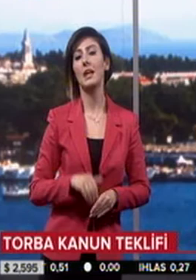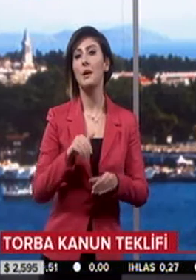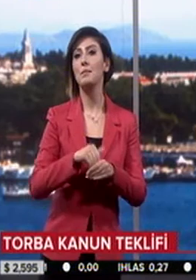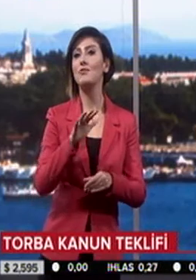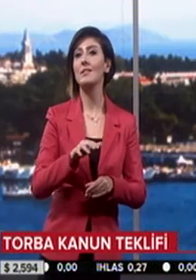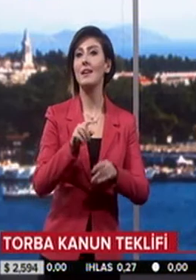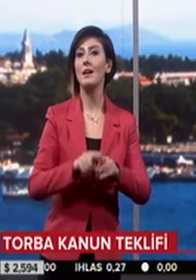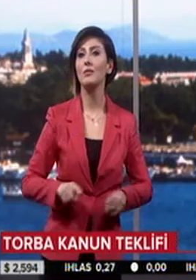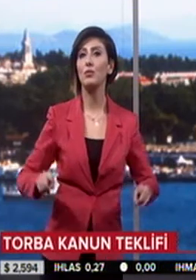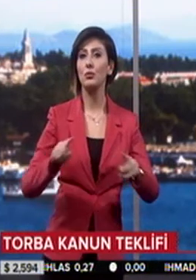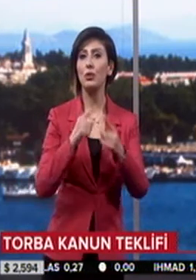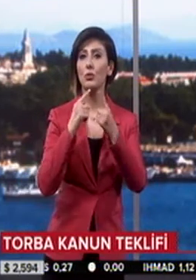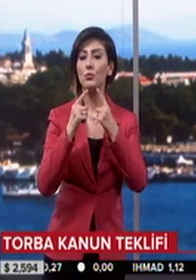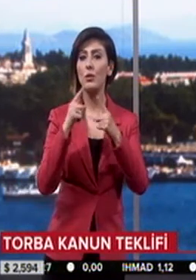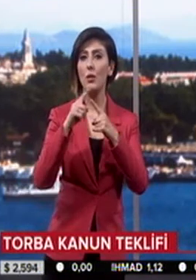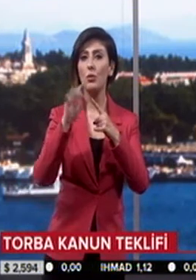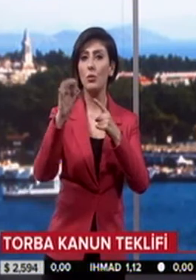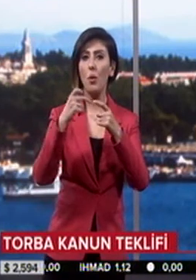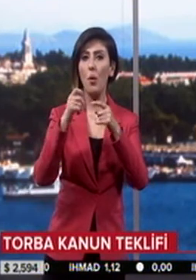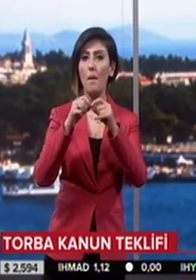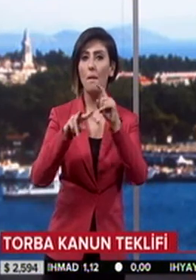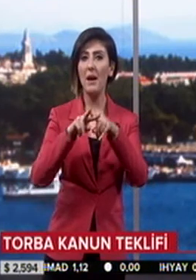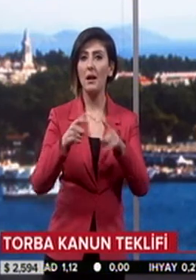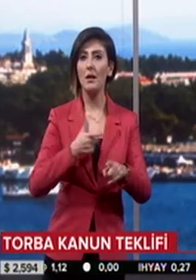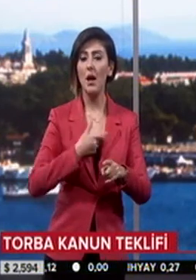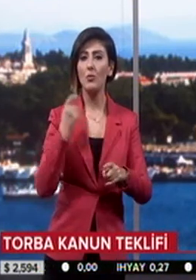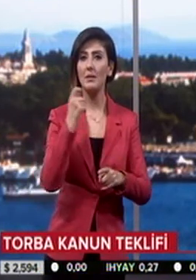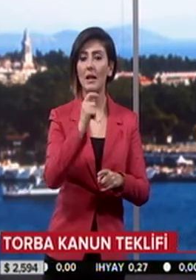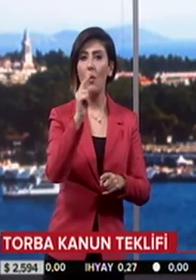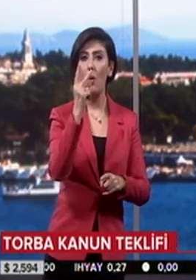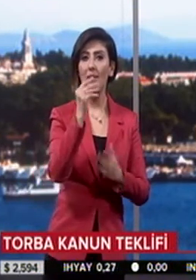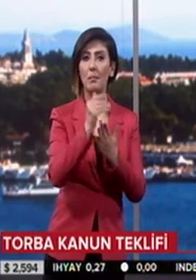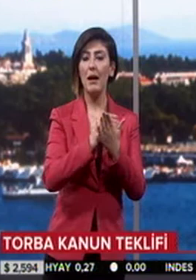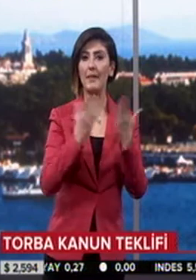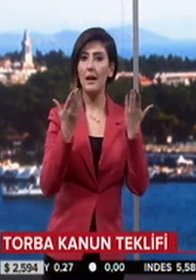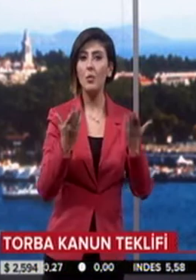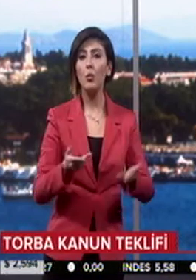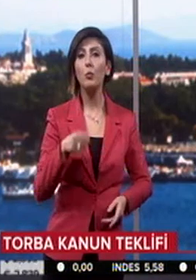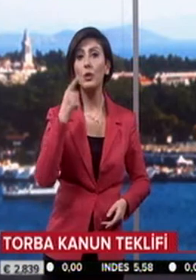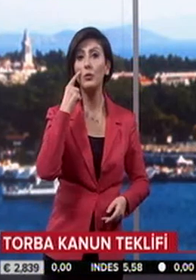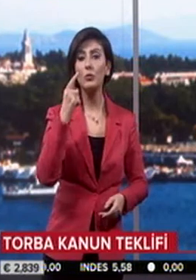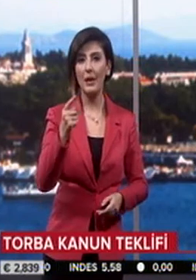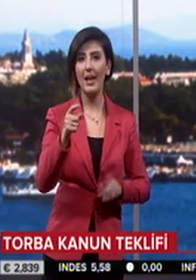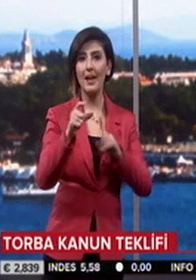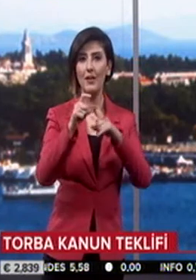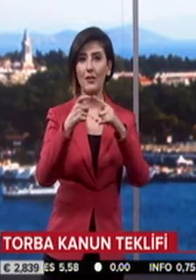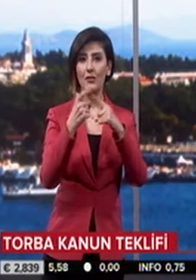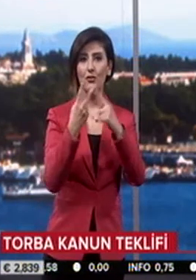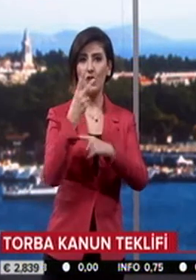Meclis Genel Kurulu'nda görüşülen torba kanun teklifinin 12 maddesi daha kabul edildi. Buna göre çeyiz ve konut hesabı açanlara